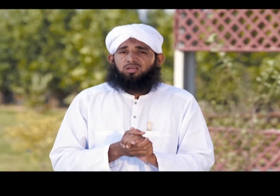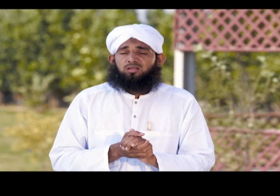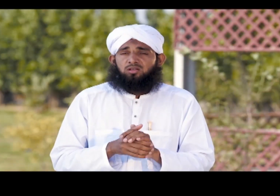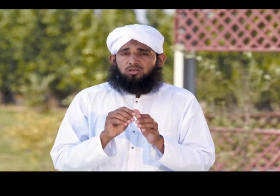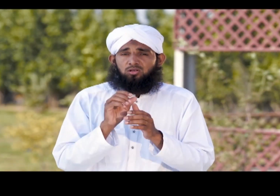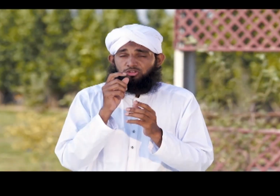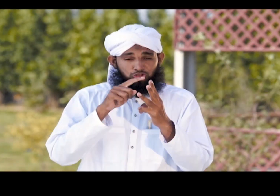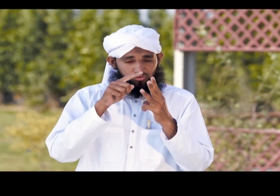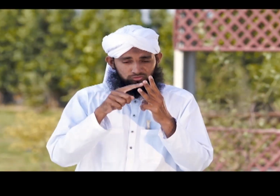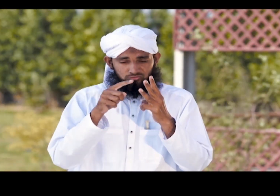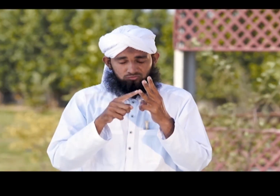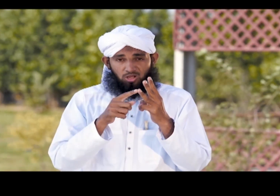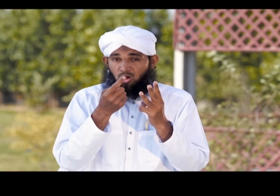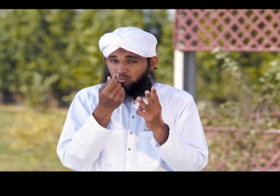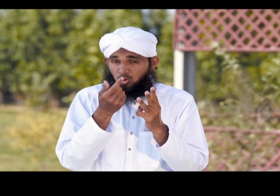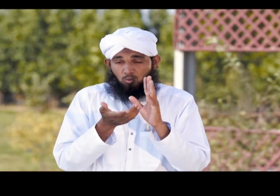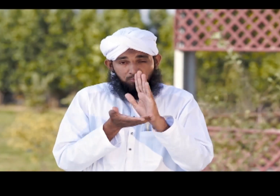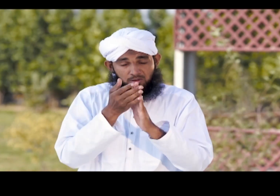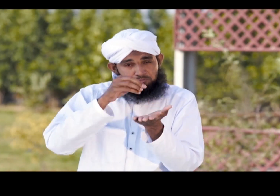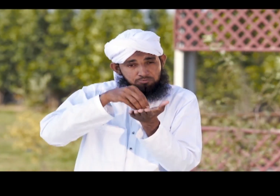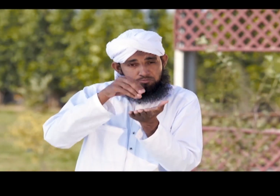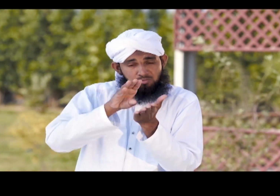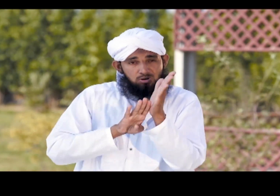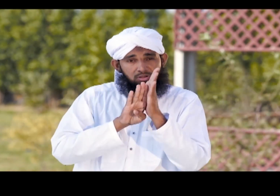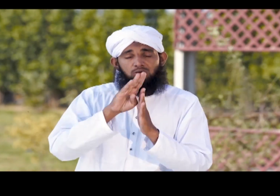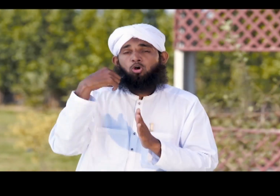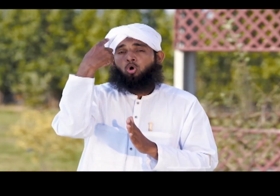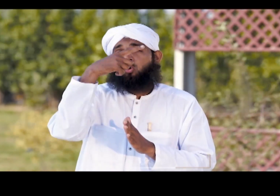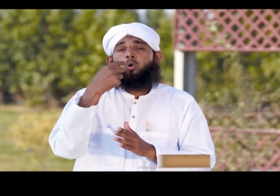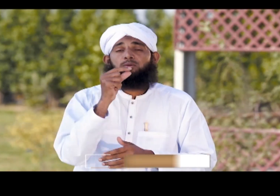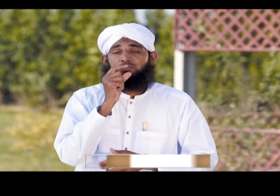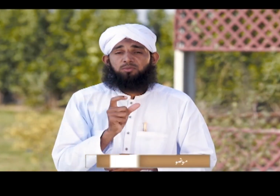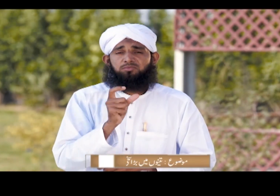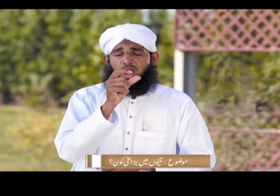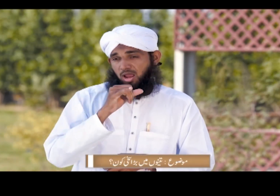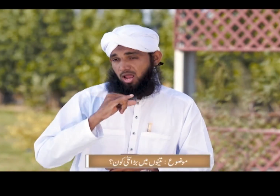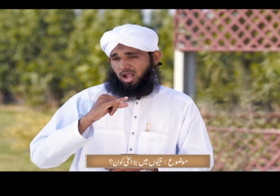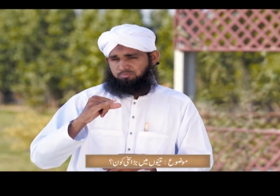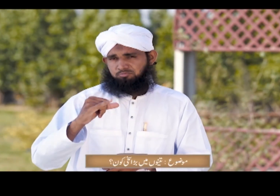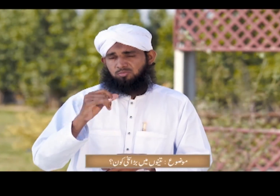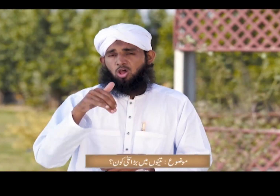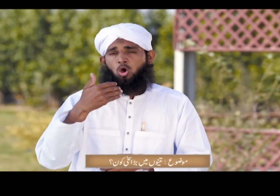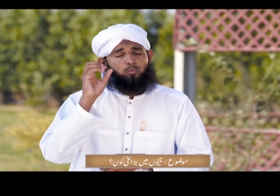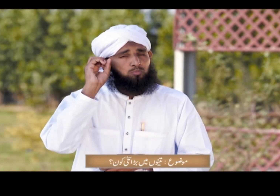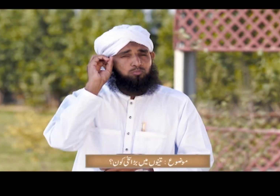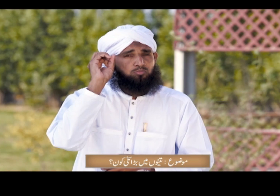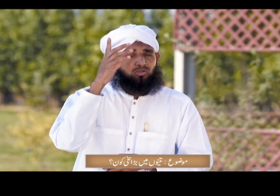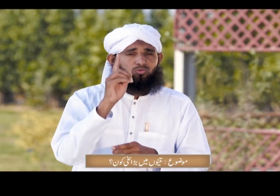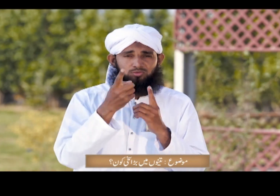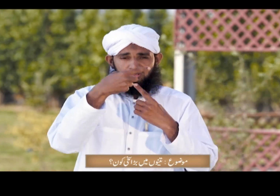بڑا سخی کون؟ رمضان المبارک کی آمد تھی اور مشہور مورخ حضرت واقدی رحمت اللہ